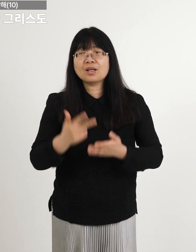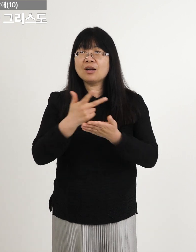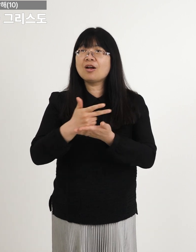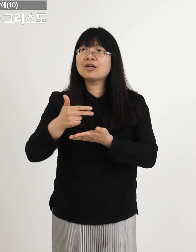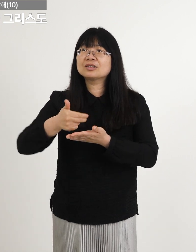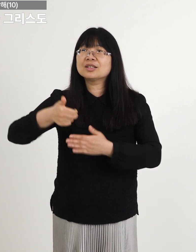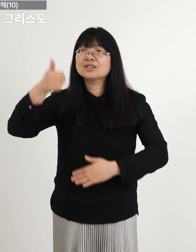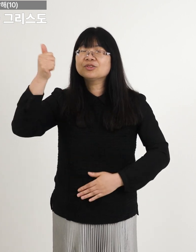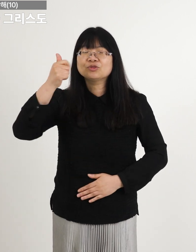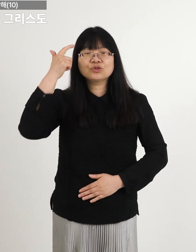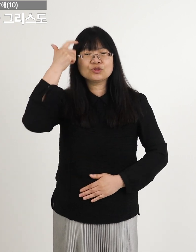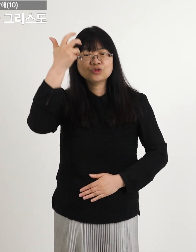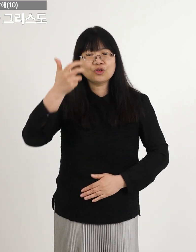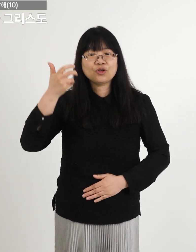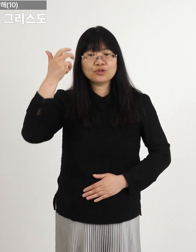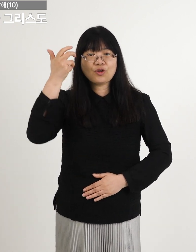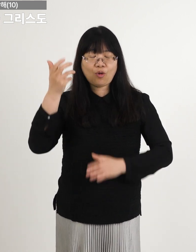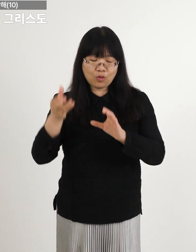주의 영을